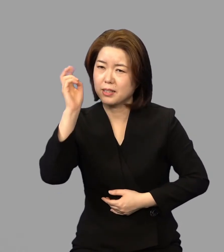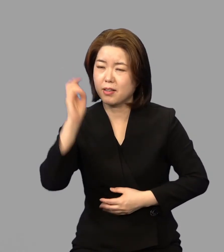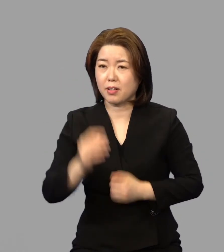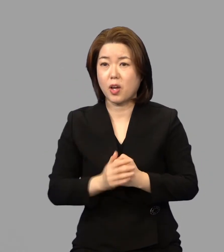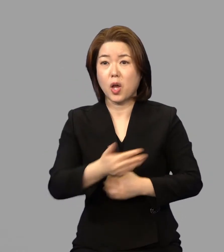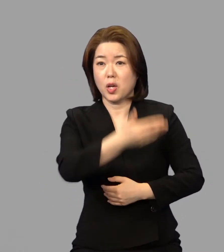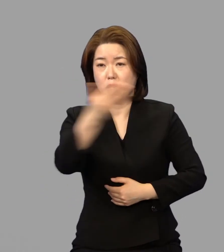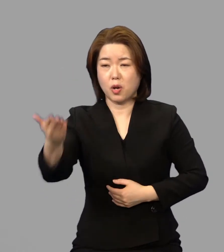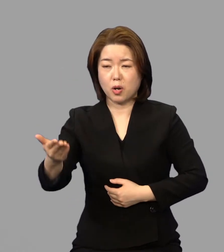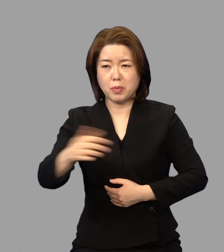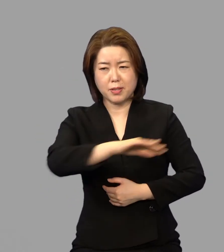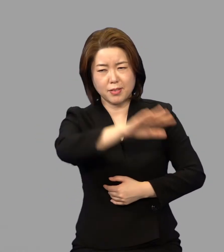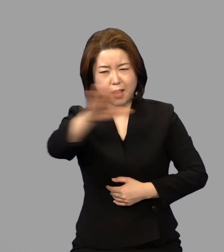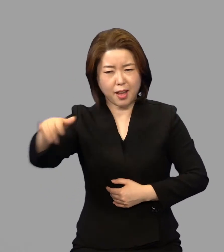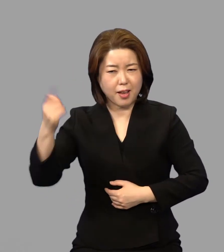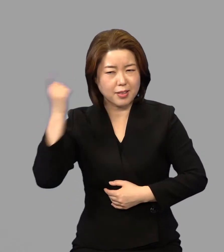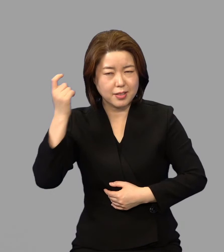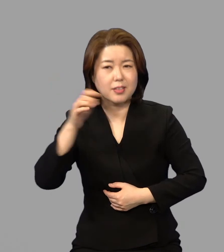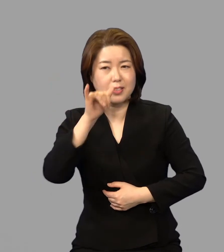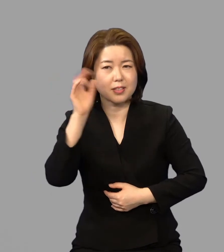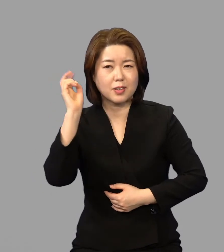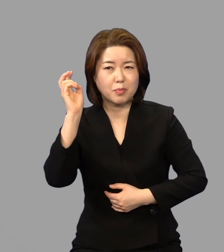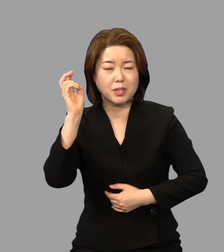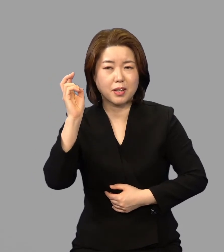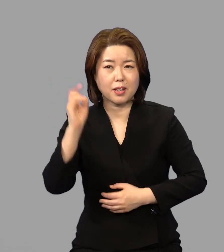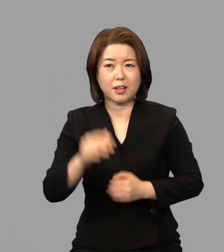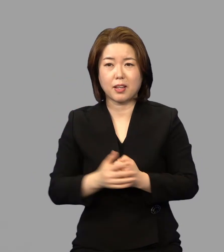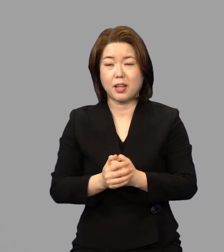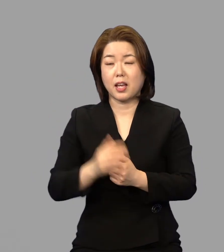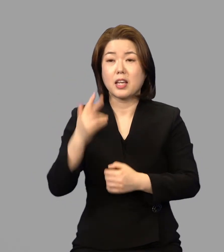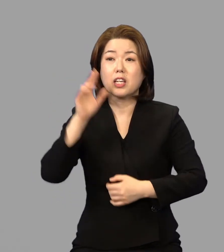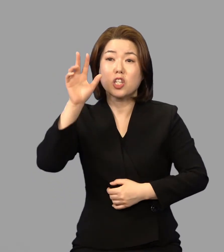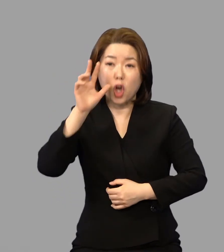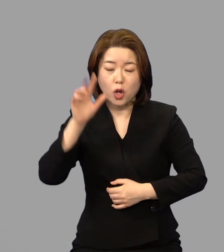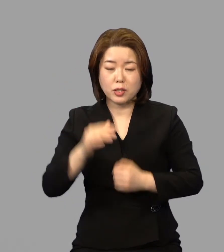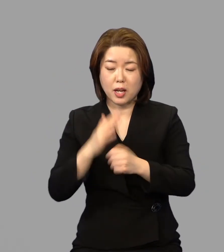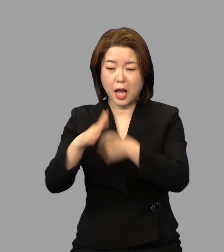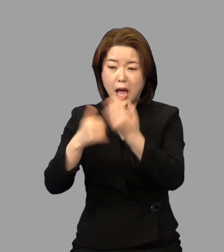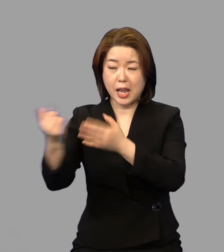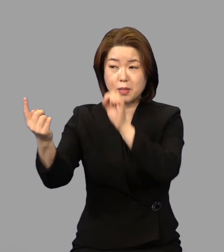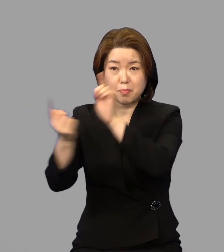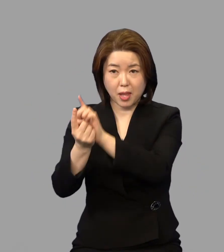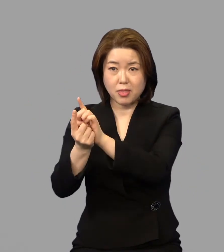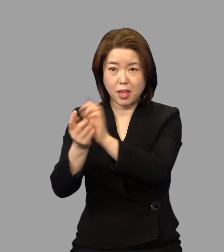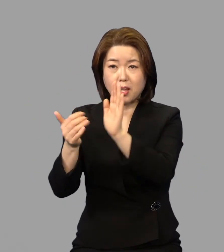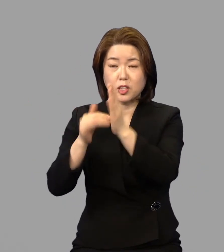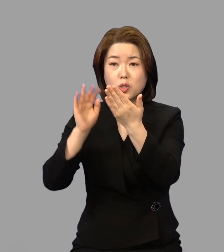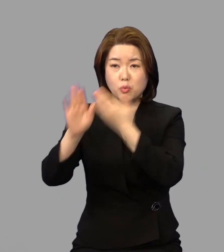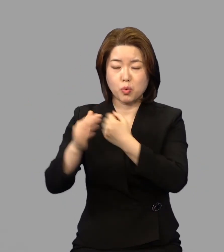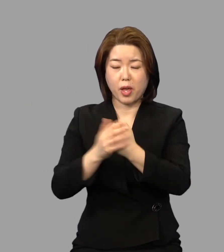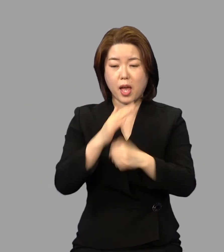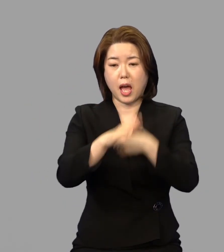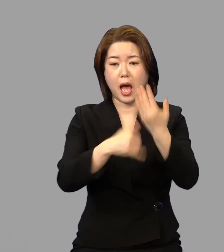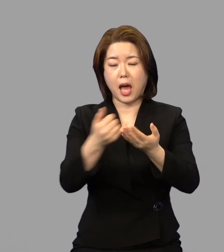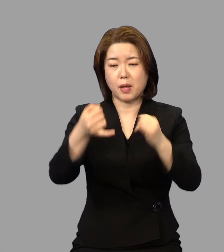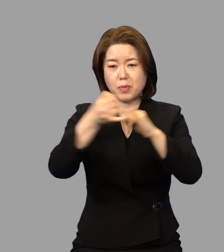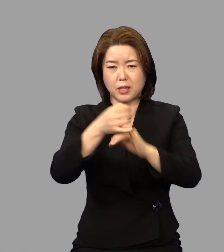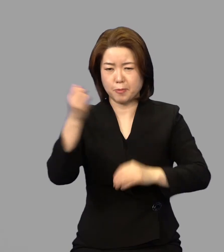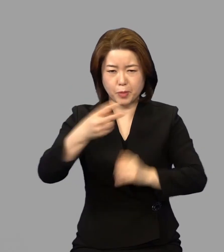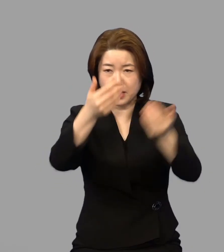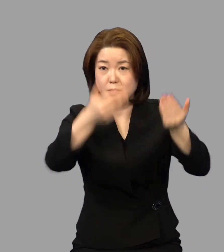여러분이 다 들으셨을 거예요. 여호수아가 하나님을 만나고 하나님의 약속을 다시